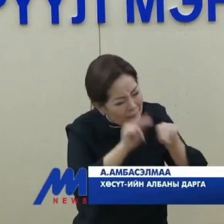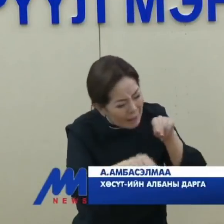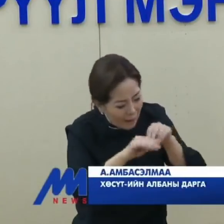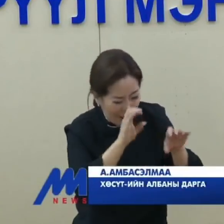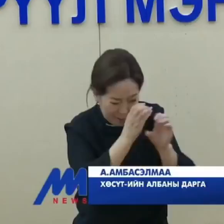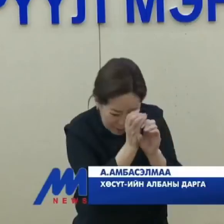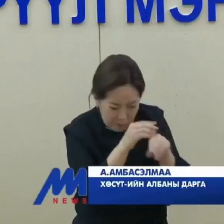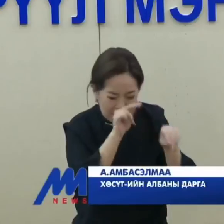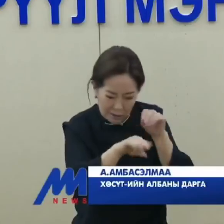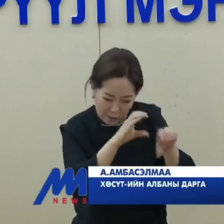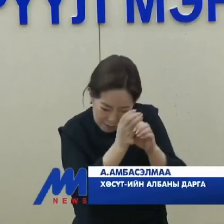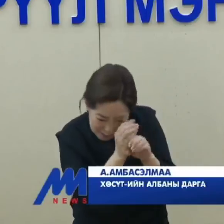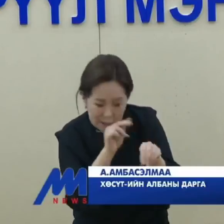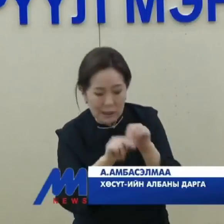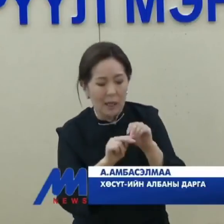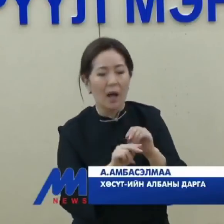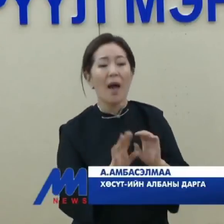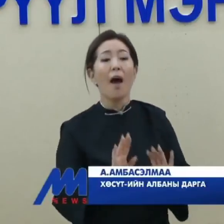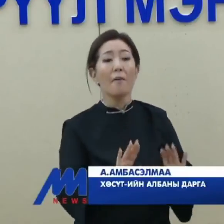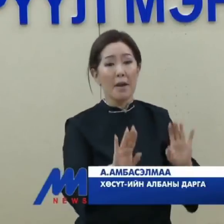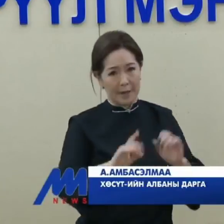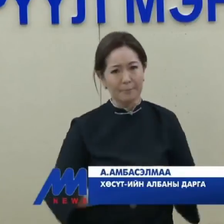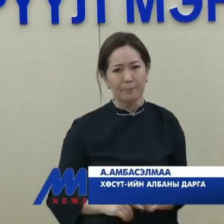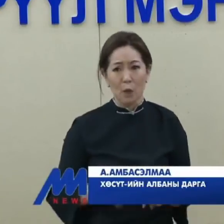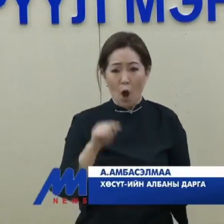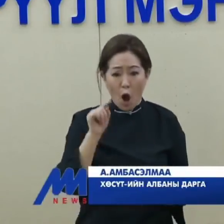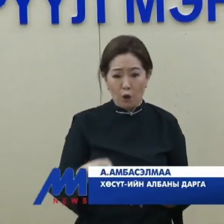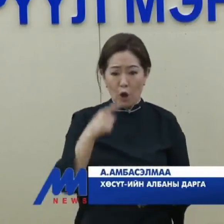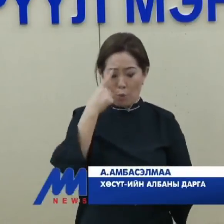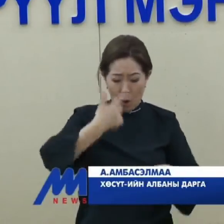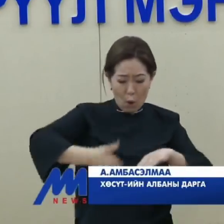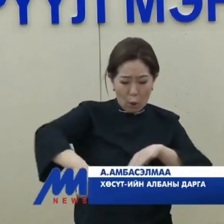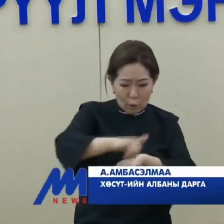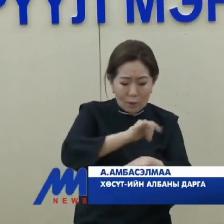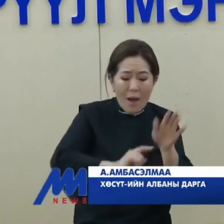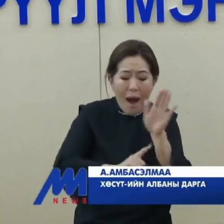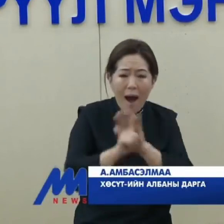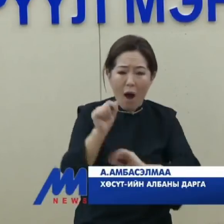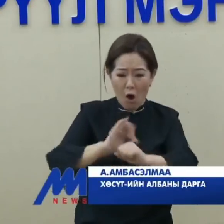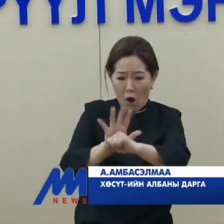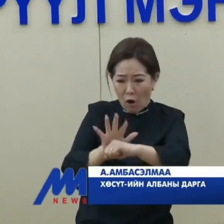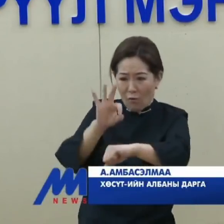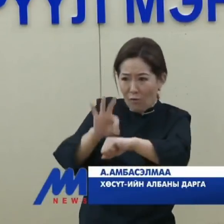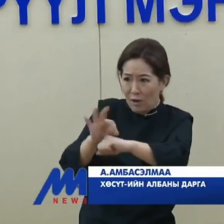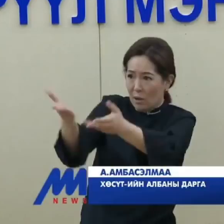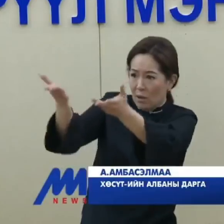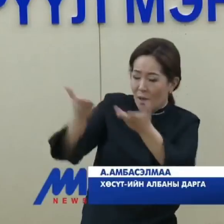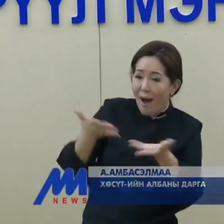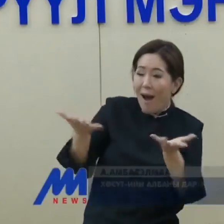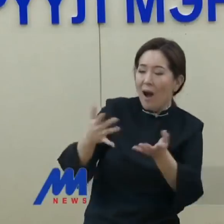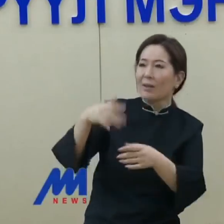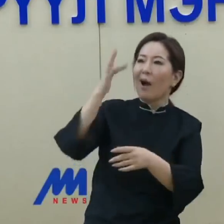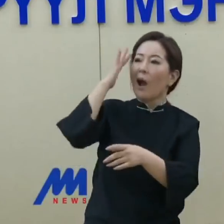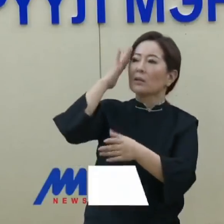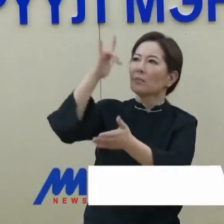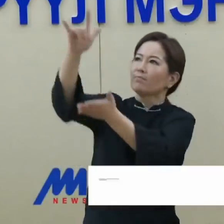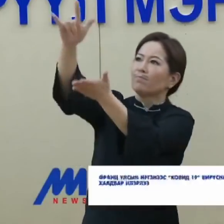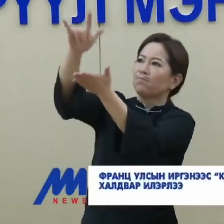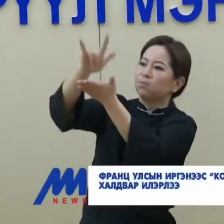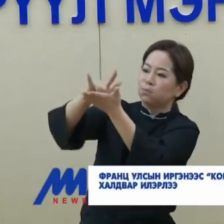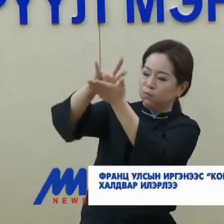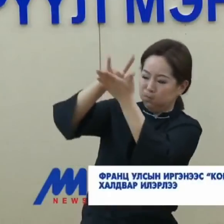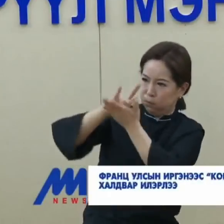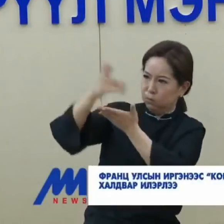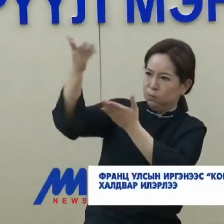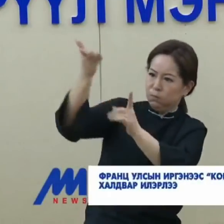учраас Монгол улсад коронавирус халдварын анхны тохиолдол гадны улс орноос зөөрлөгдөн орж ирж байгаа гэсэн. За тэгээд